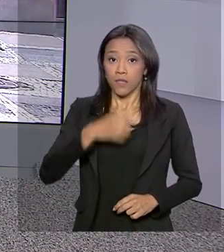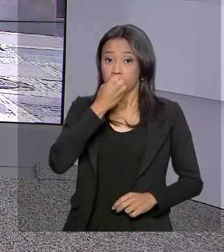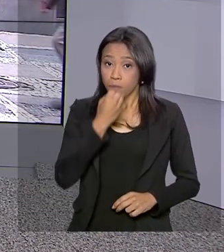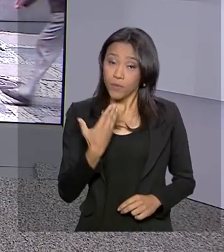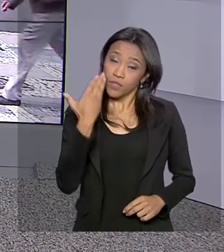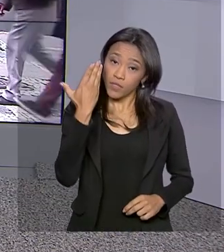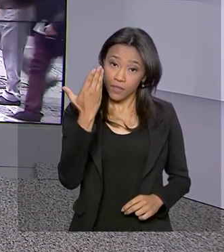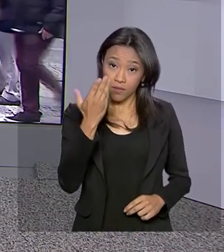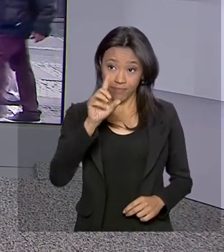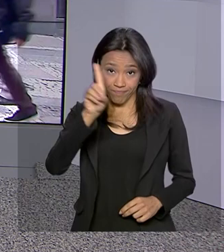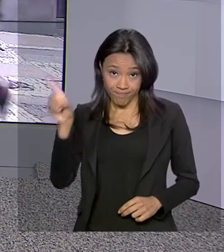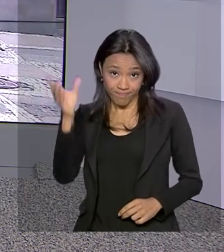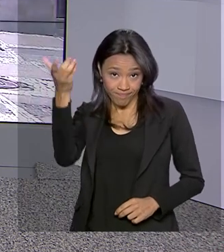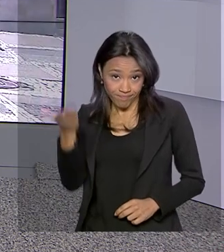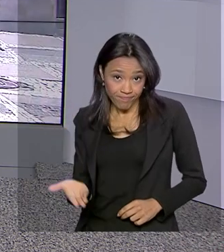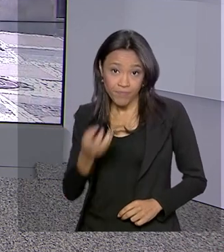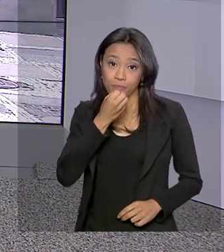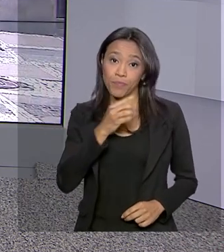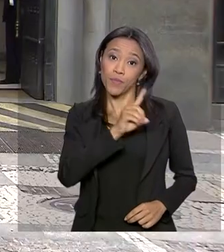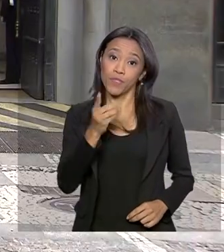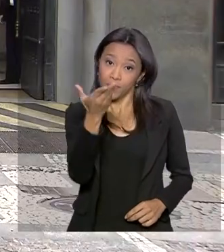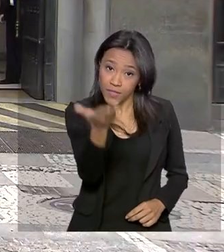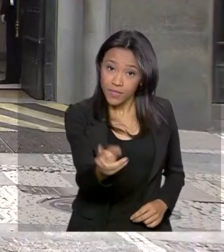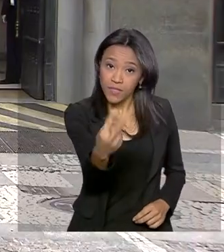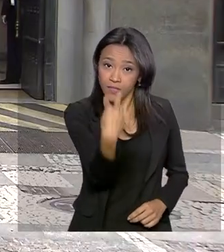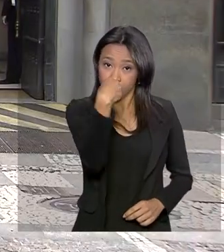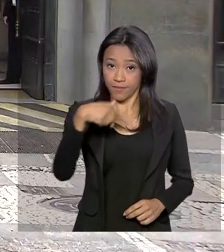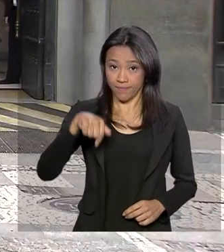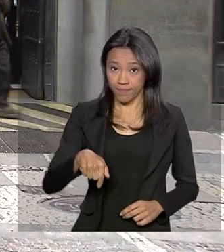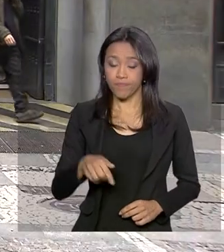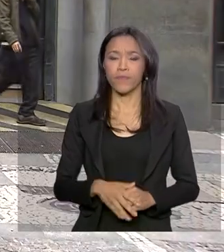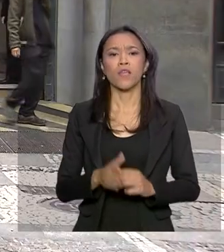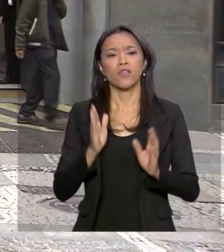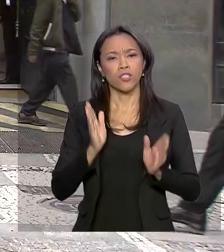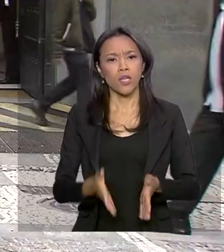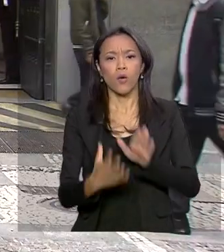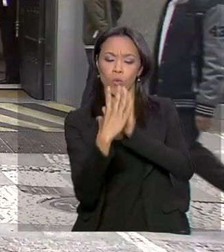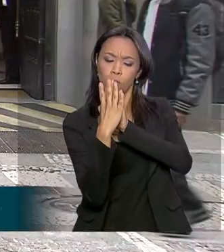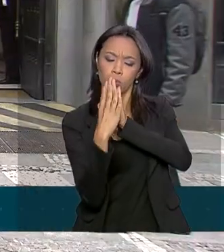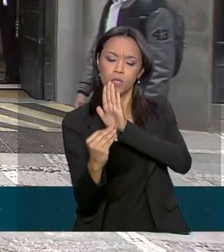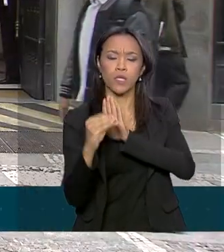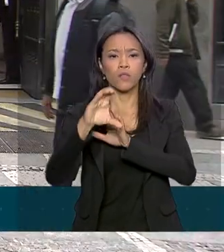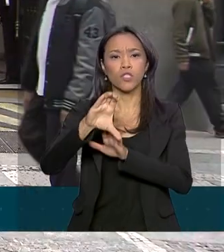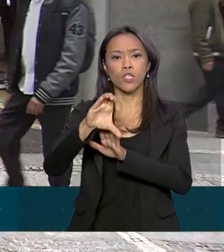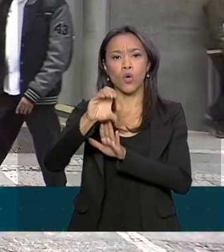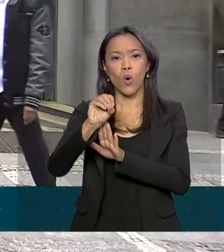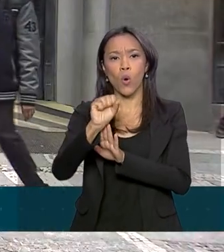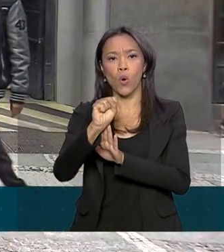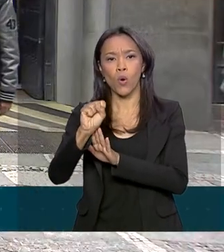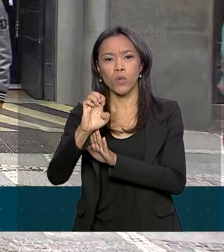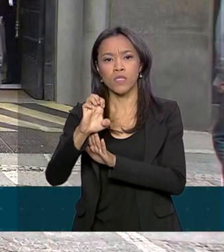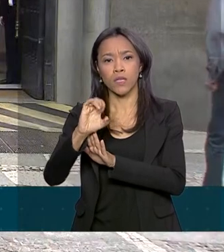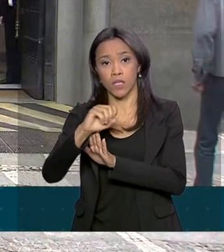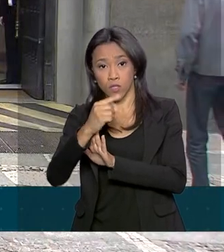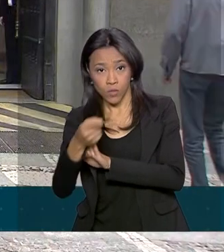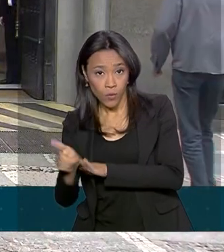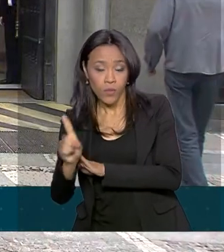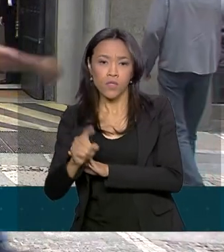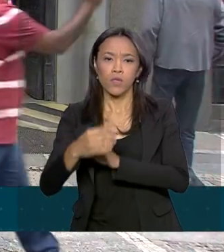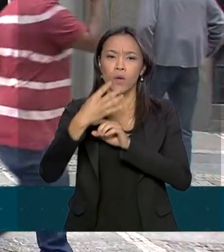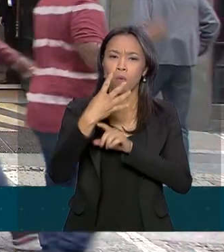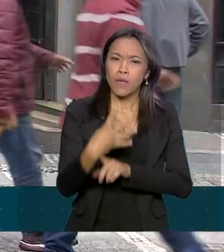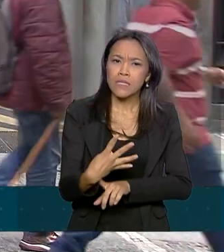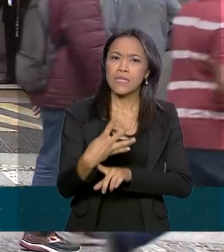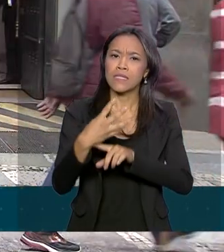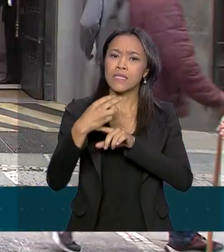dia você acompanha o brasil índia estão previstas a concessão as concessões de 437